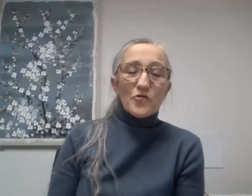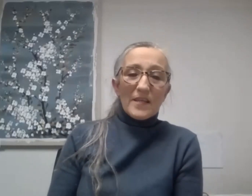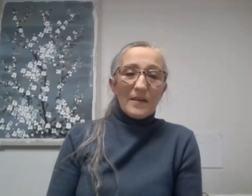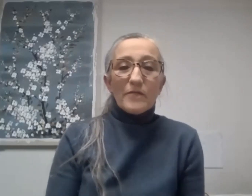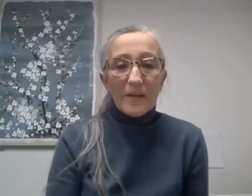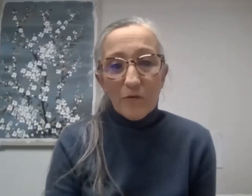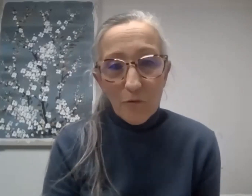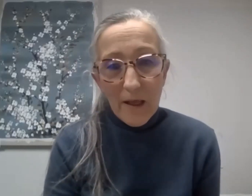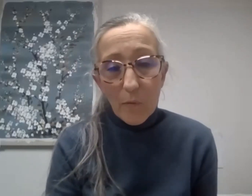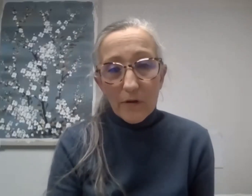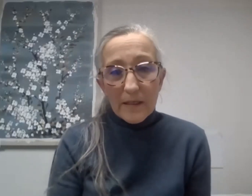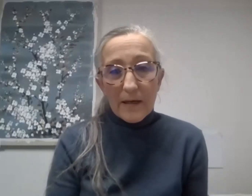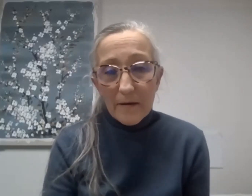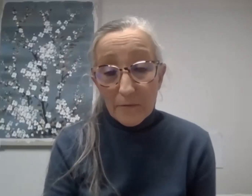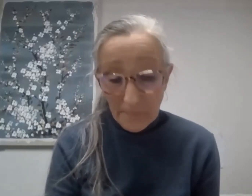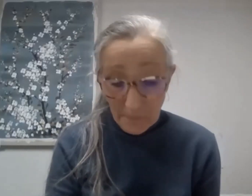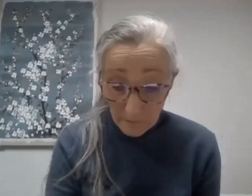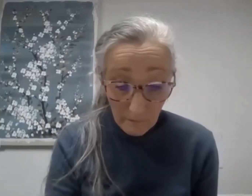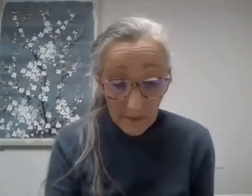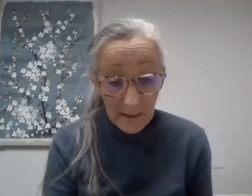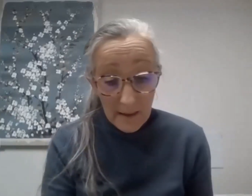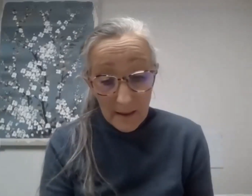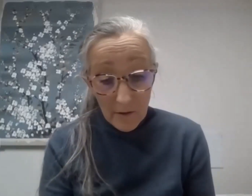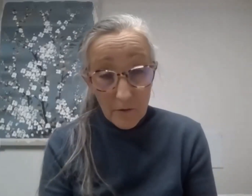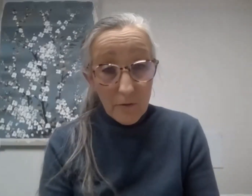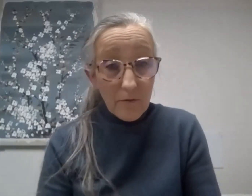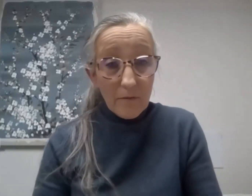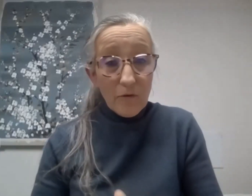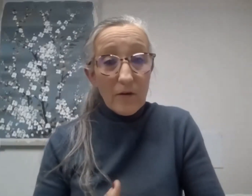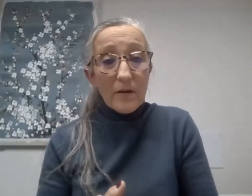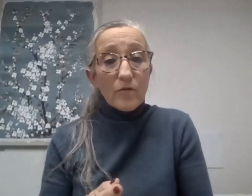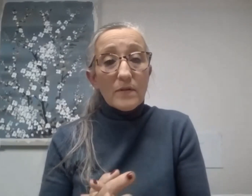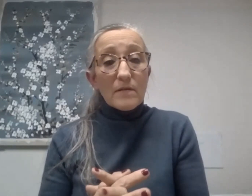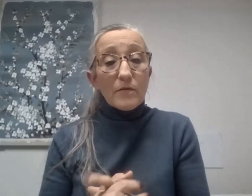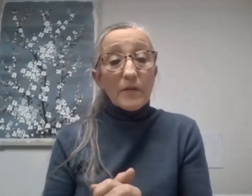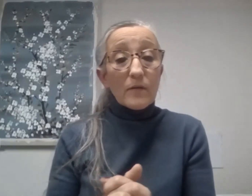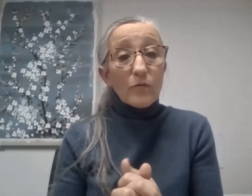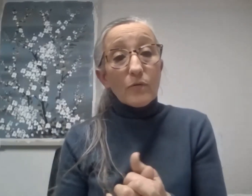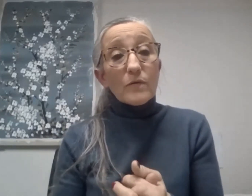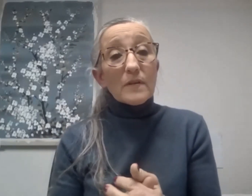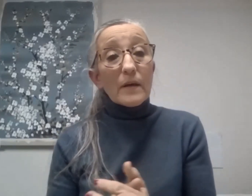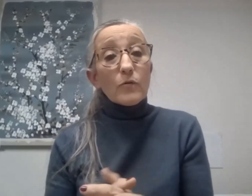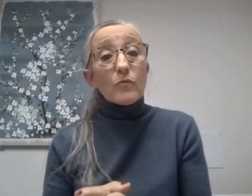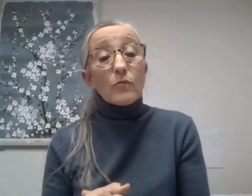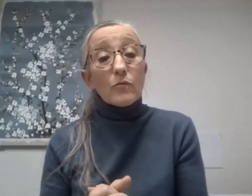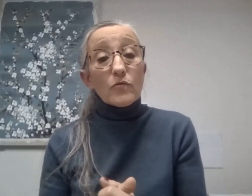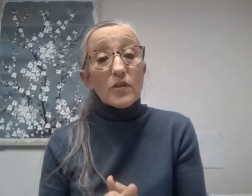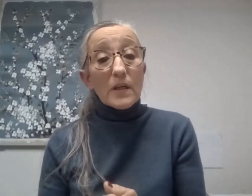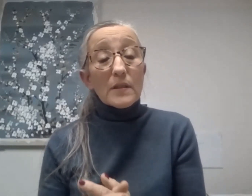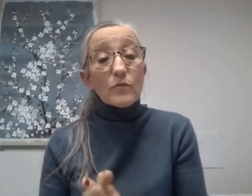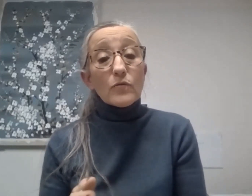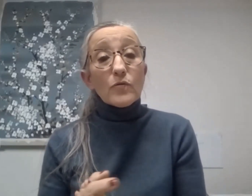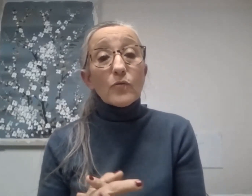grand sujet en fait que l'on a abordé là. Alors, une école inclusive, en fait, c'est vrai que